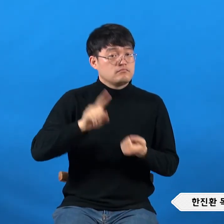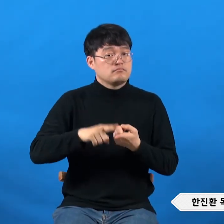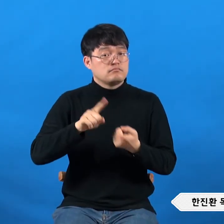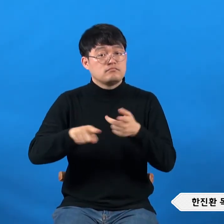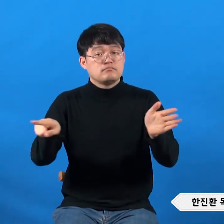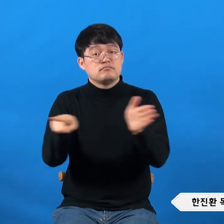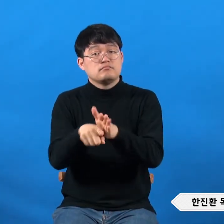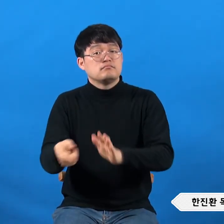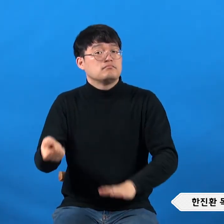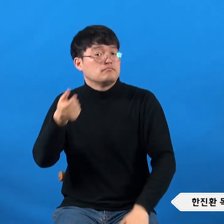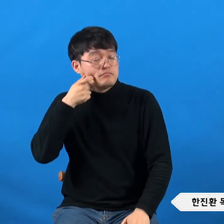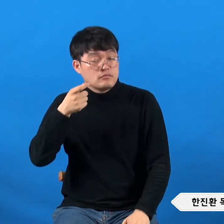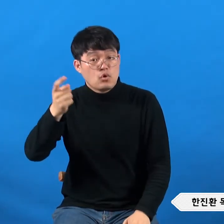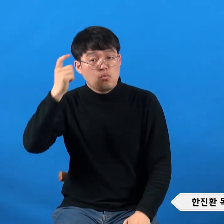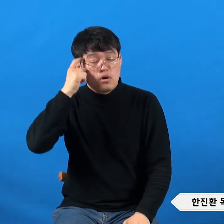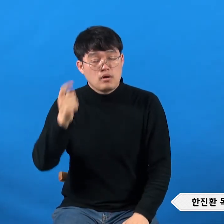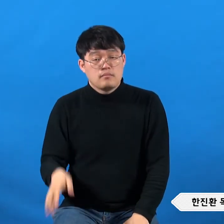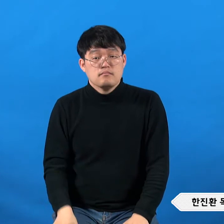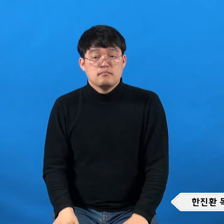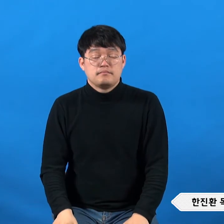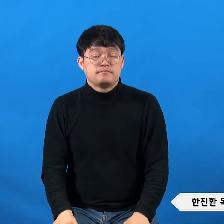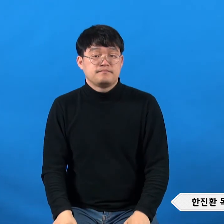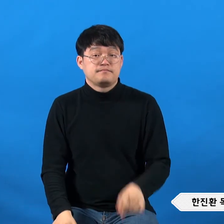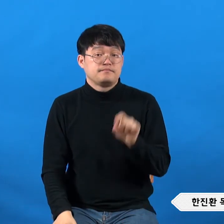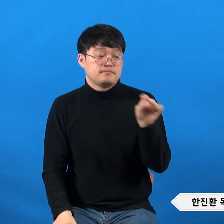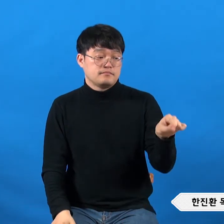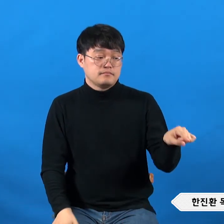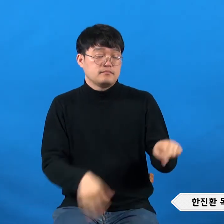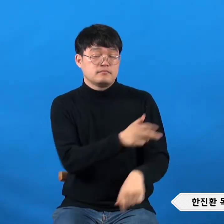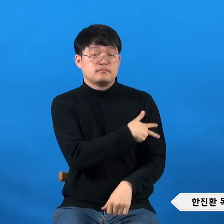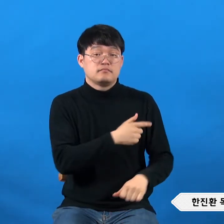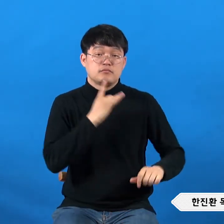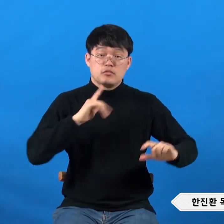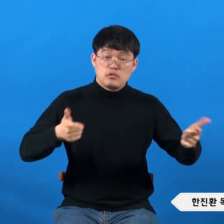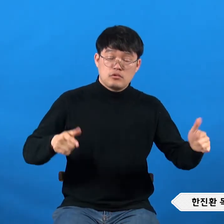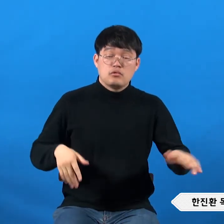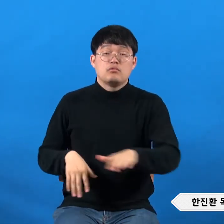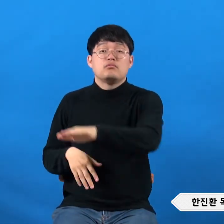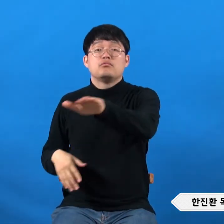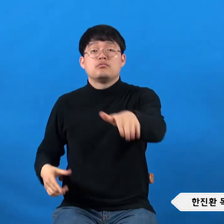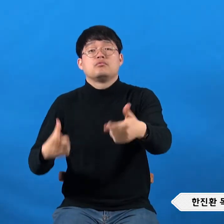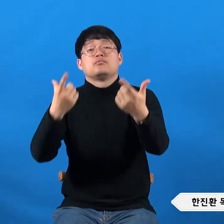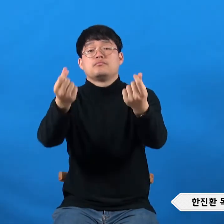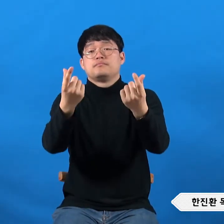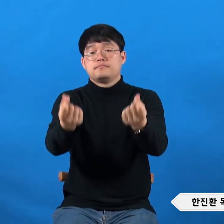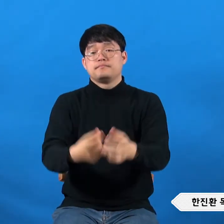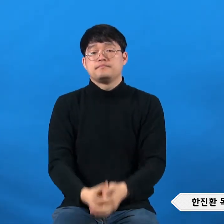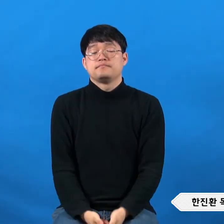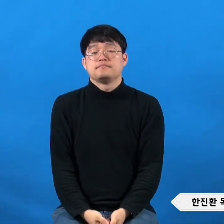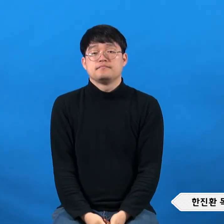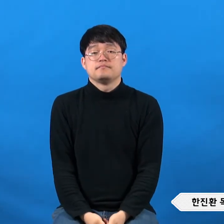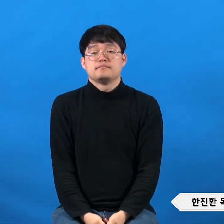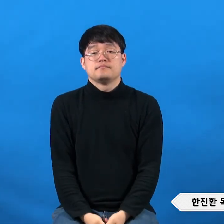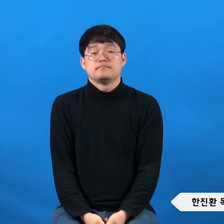왜 믿지를 못하는 것입니까? 그런데 그 집사님만 그런 것이 아니고 우리가 그럴 때가